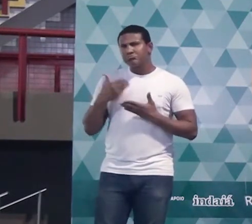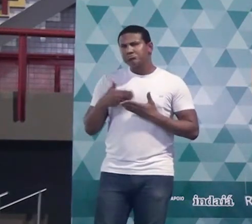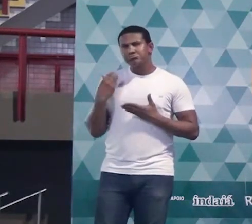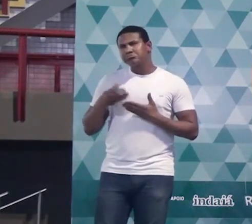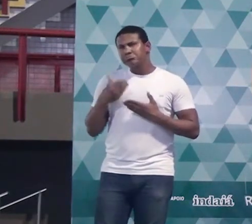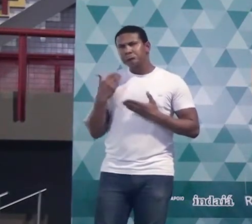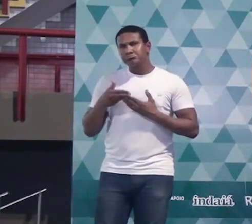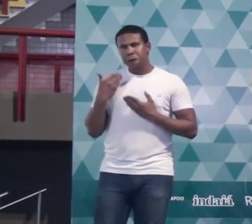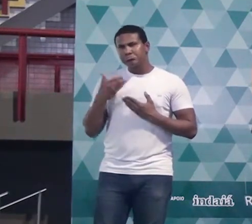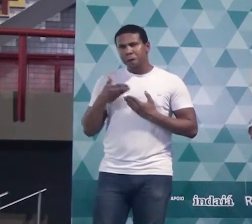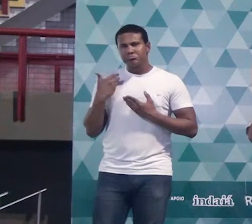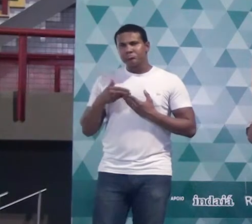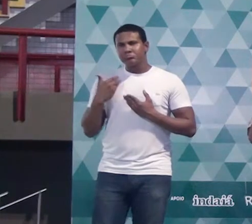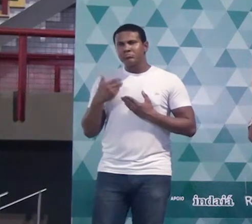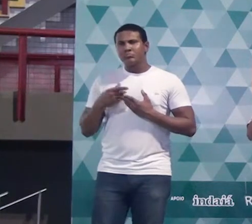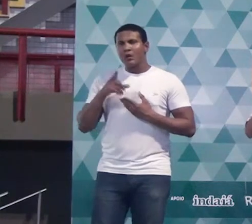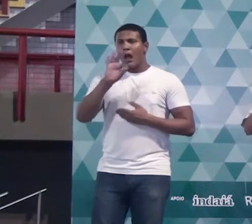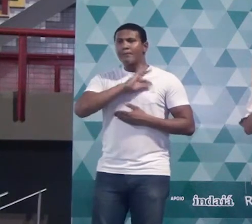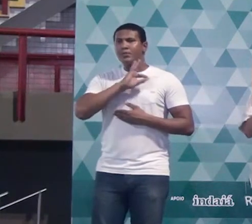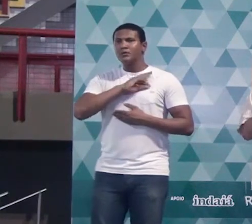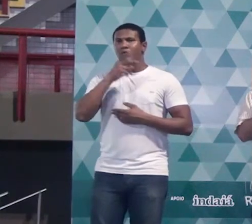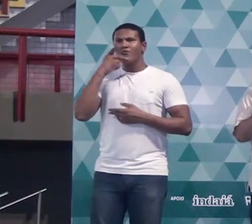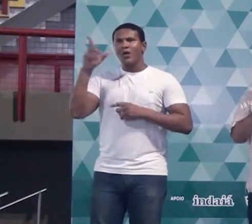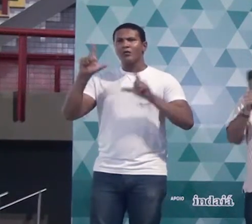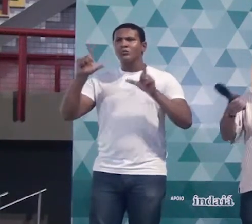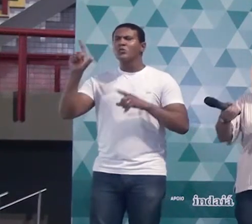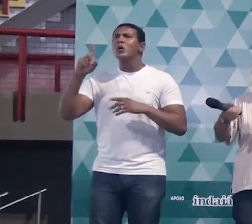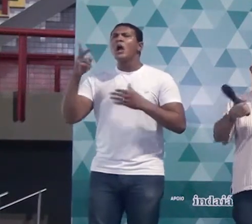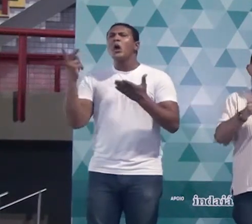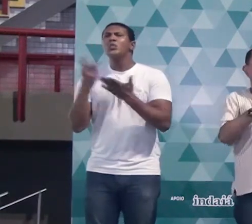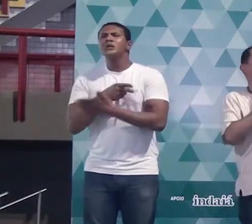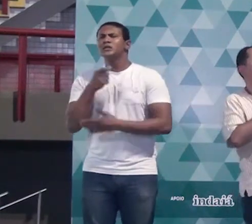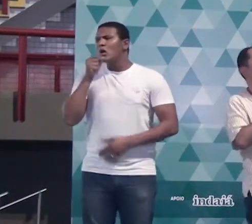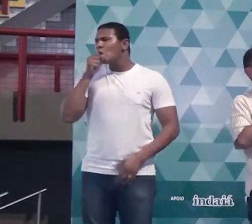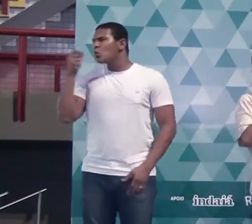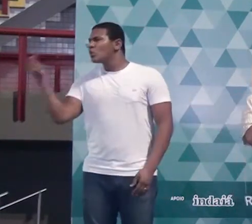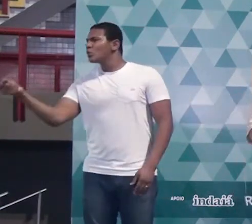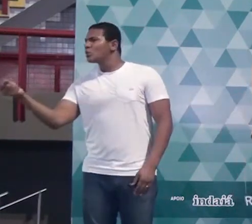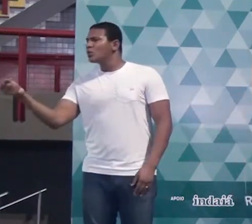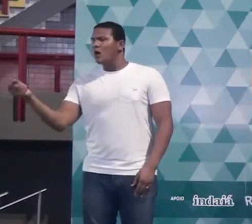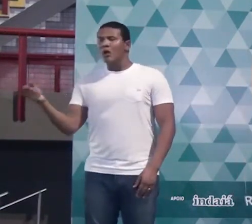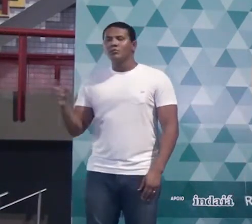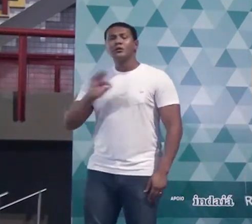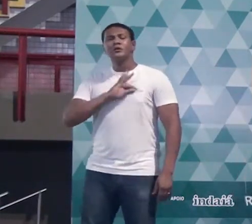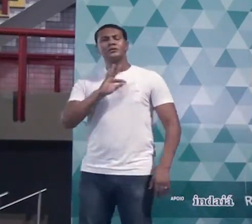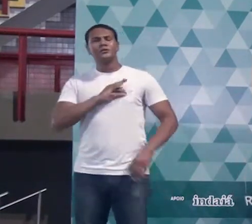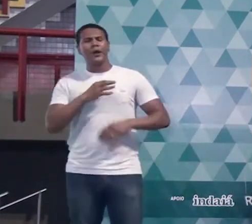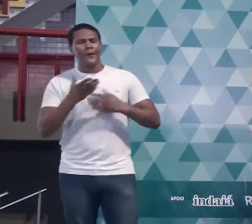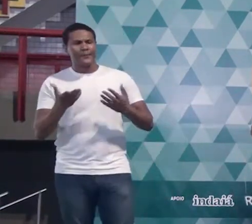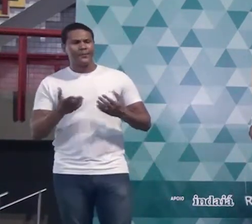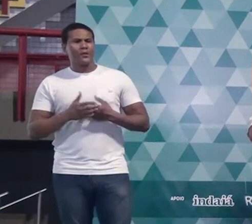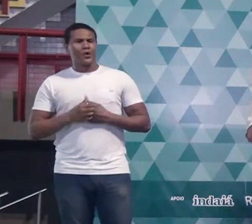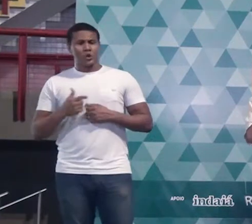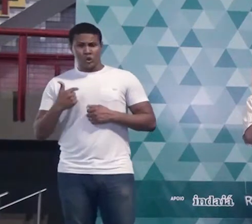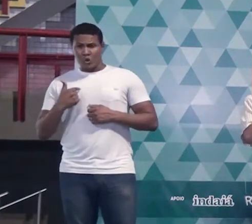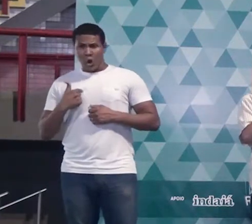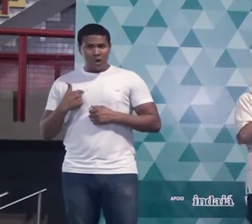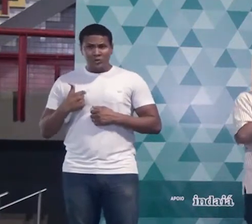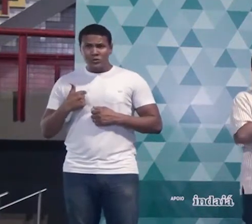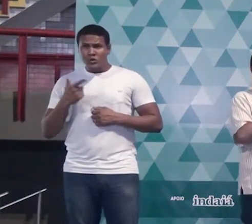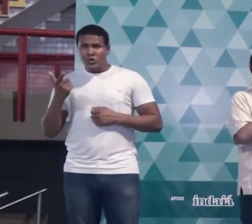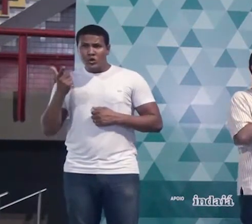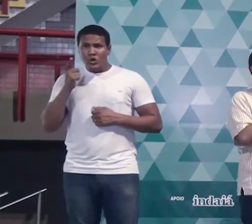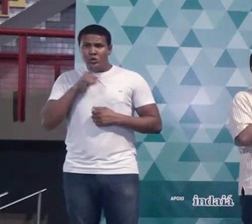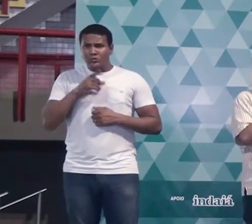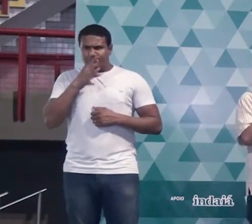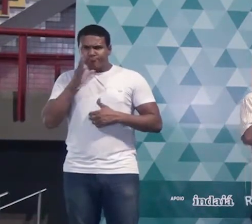o policial falando lá. A repórter: o que aconteceu? Aí o policial: nós empreendemos uma perseguição